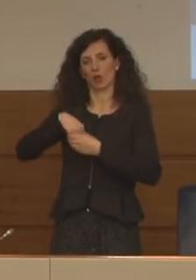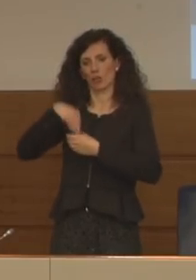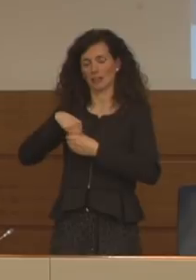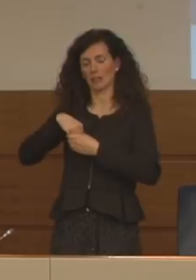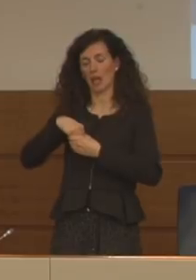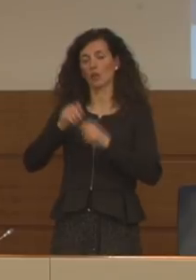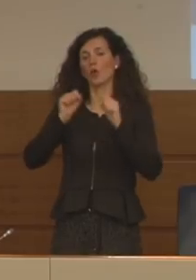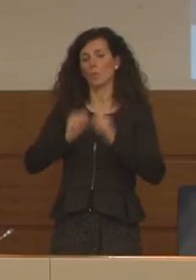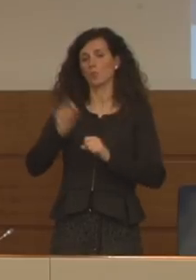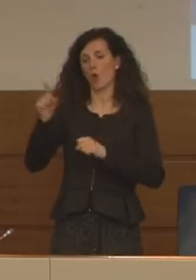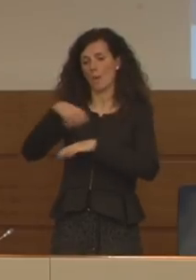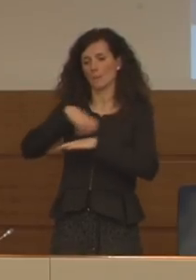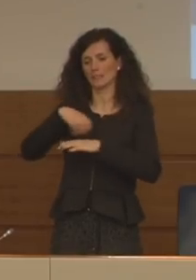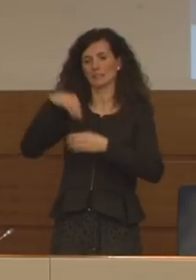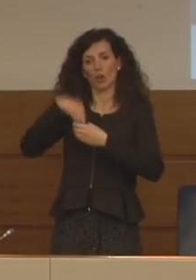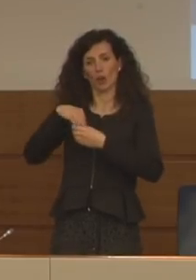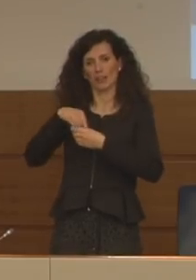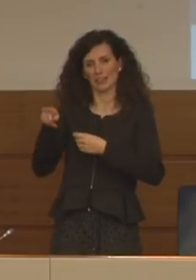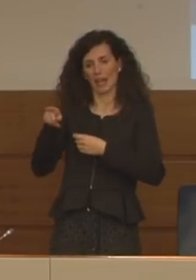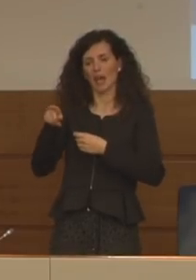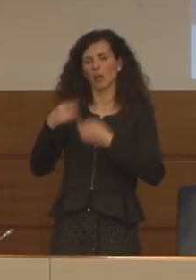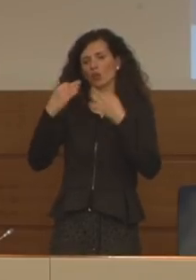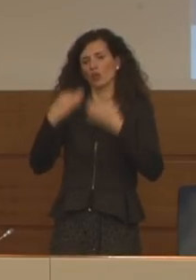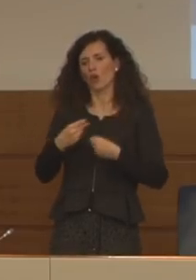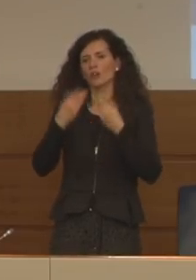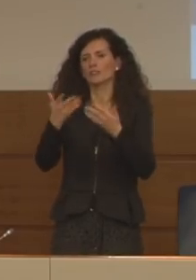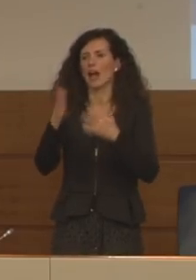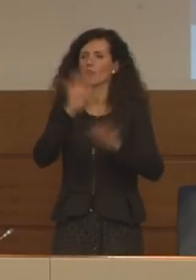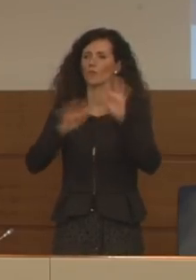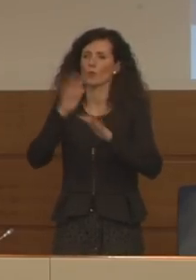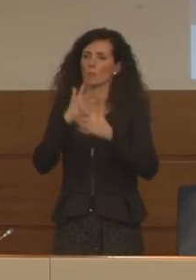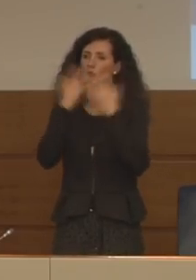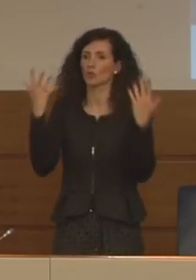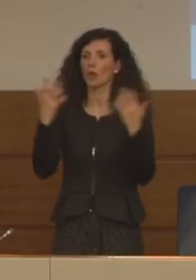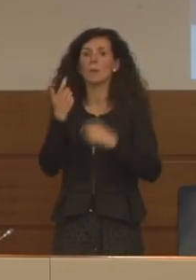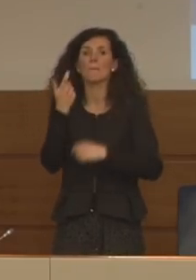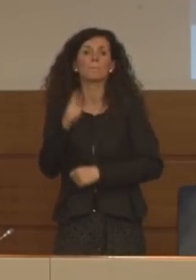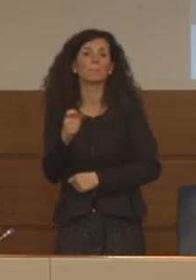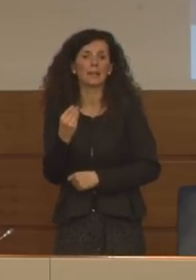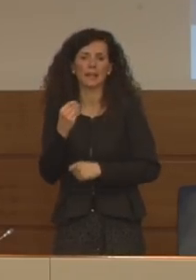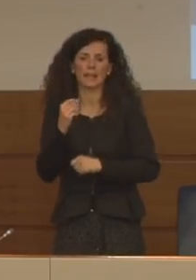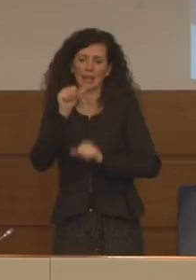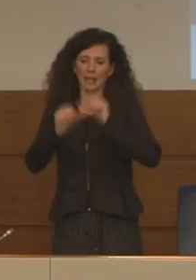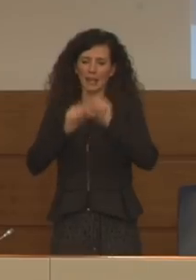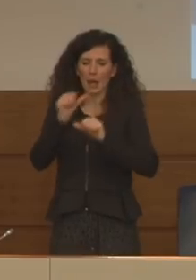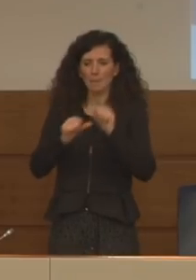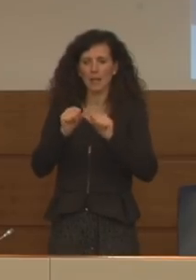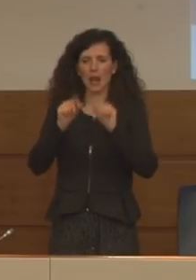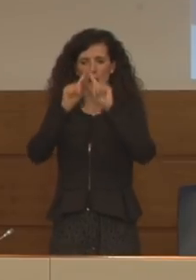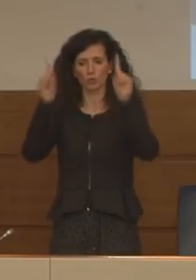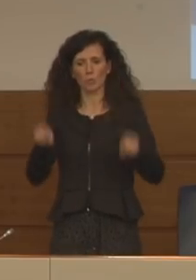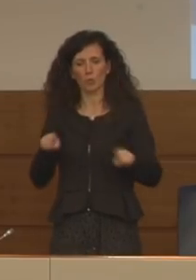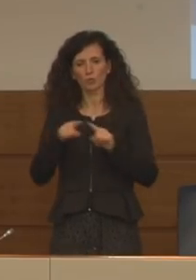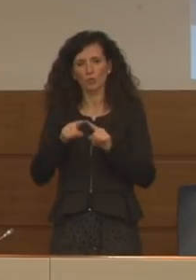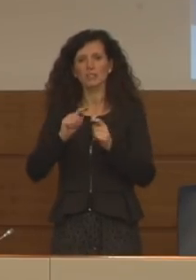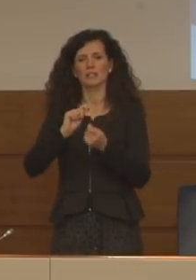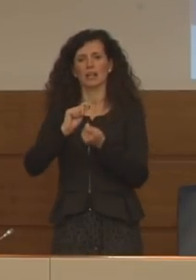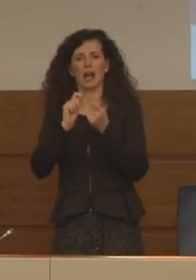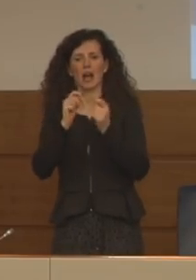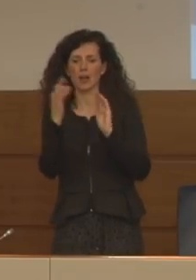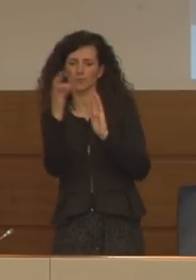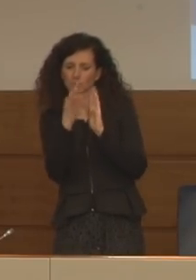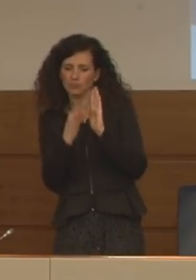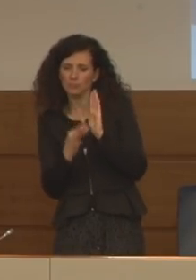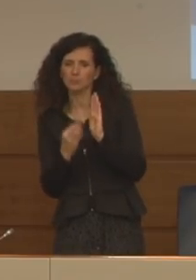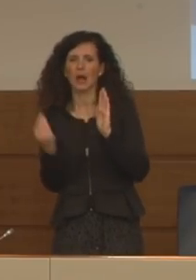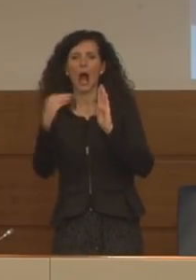loro più chiari potranno loro essere più chiari sulle ragioni per cui sono stati inseriti dei riferimenti anche anche dei